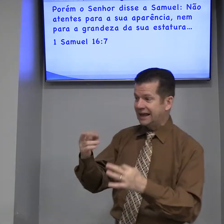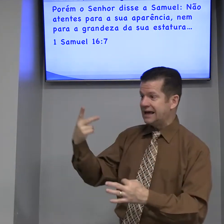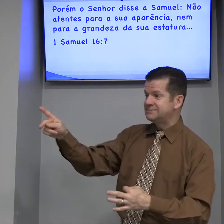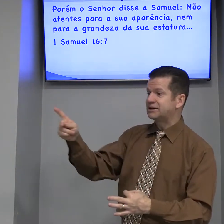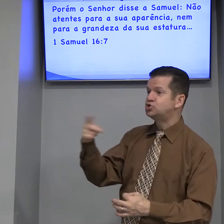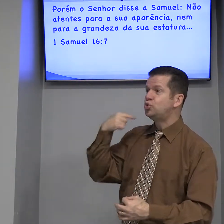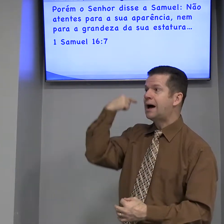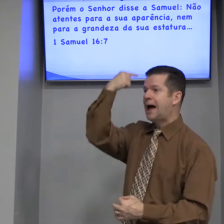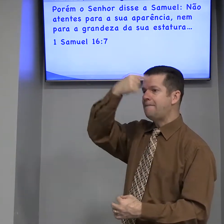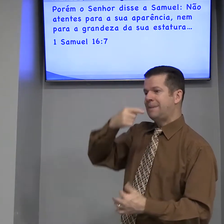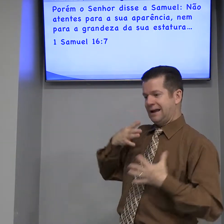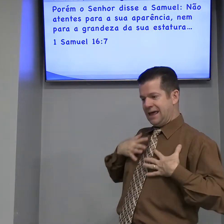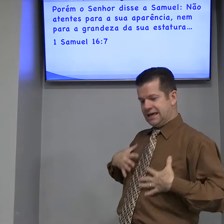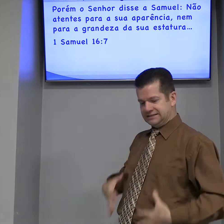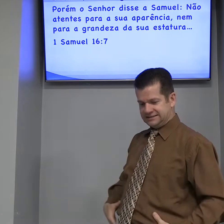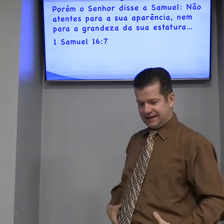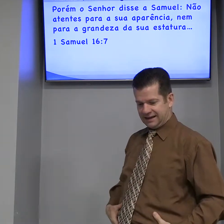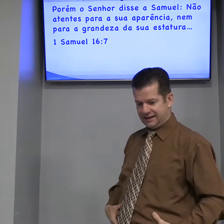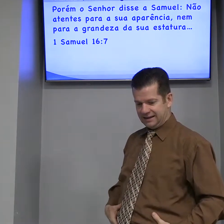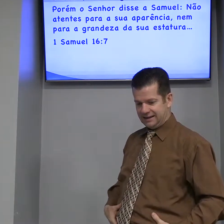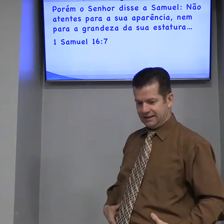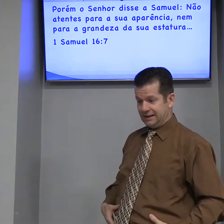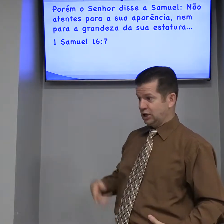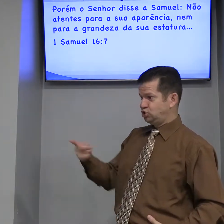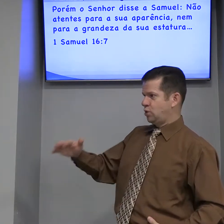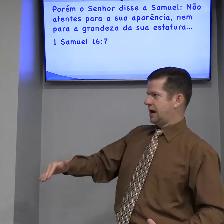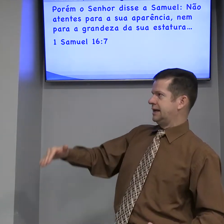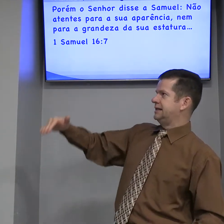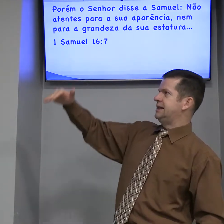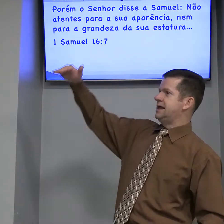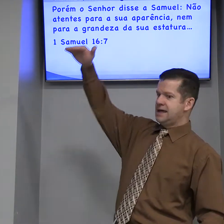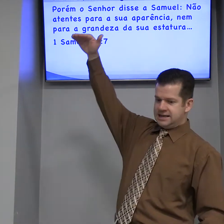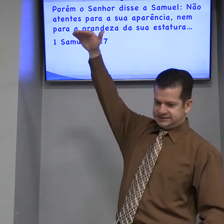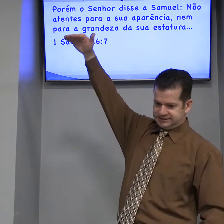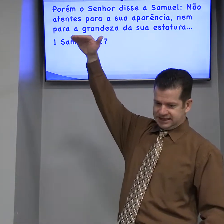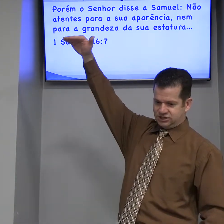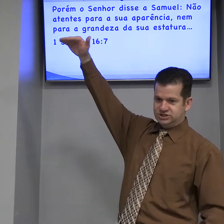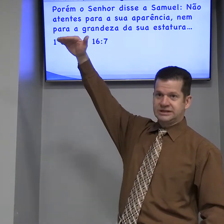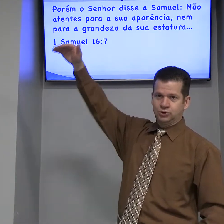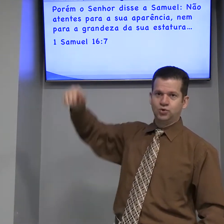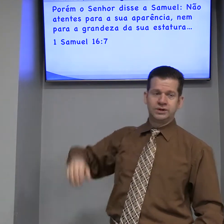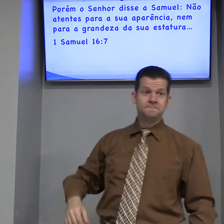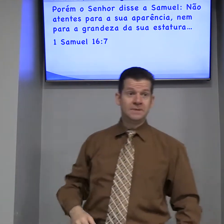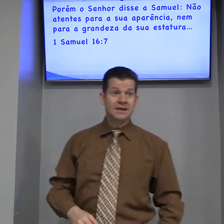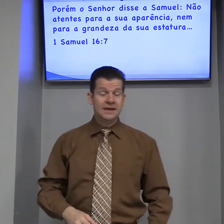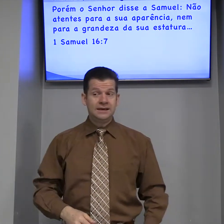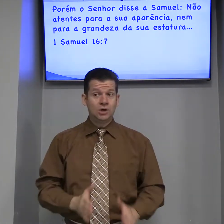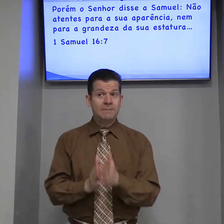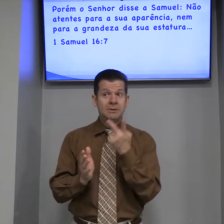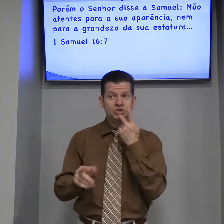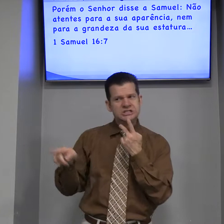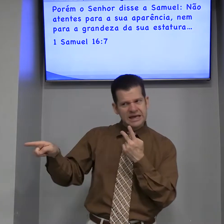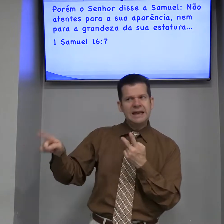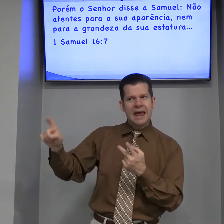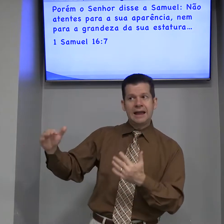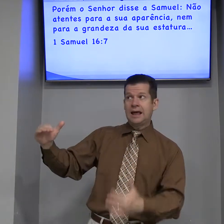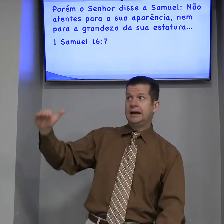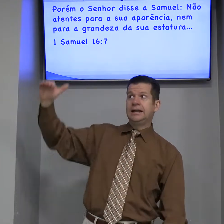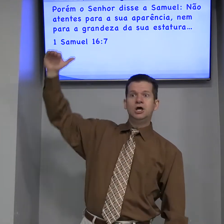atentais para sua aparência, sua grandeza de estatura. Então, a Bíblia diz que ele era